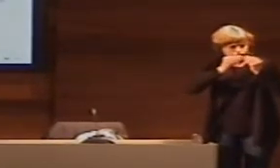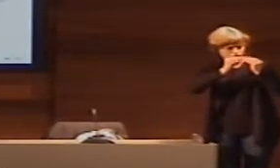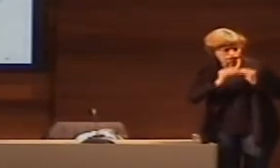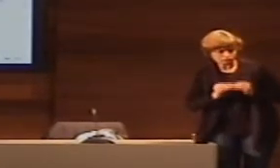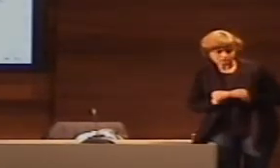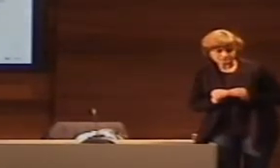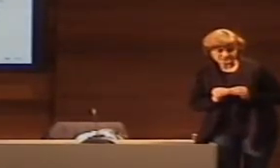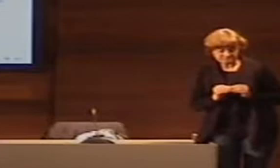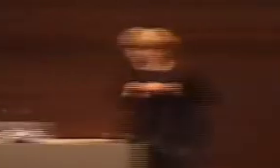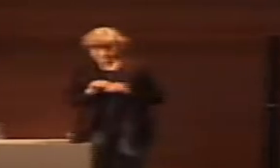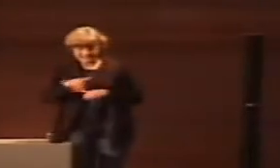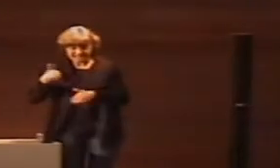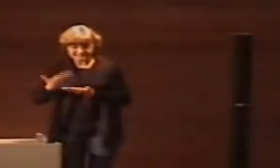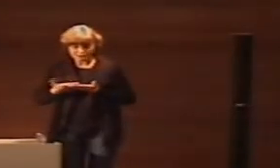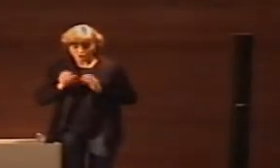la responsabilidad empleada del productor,